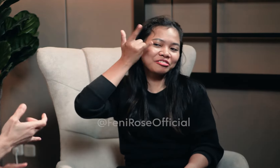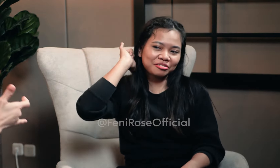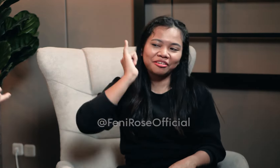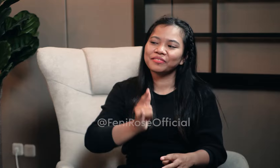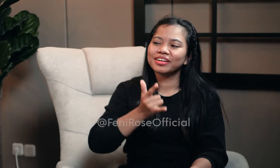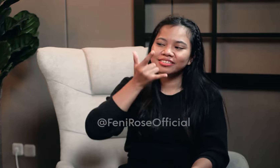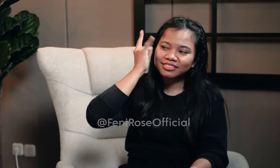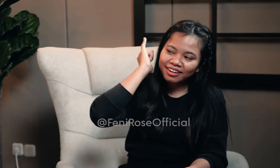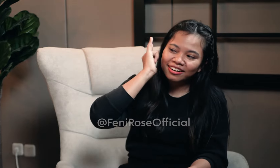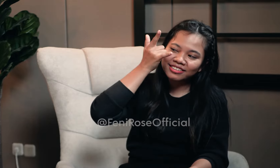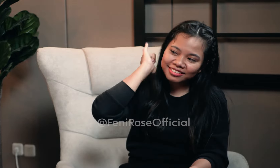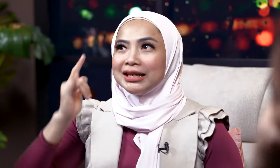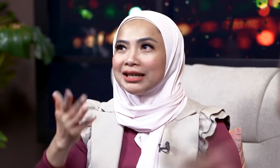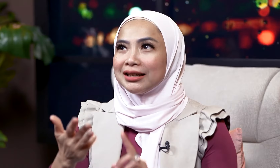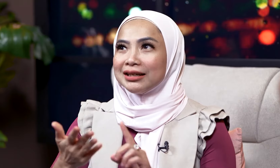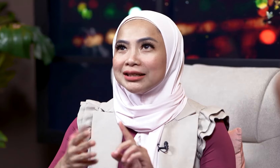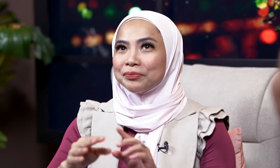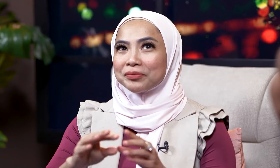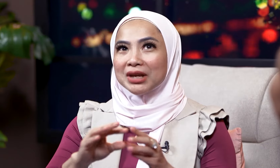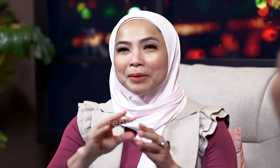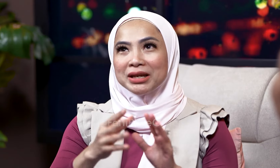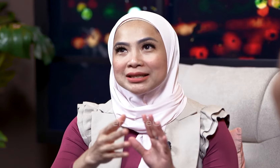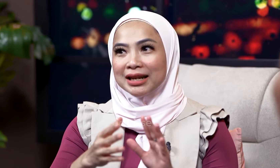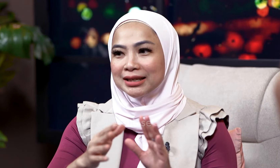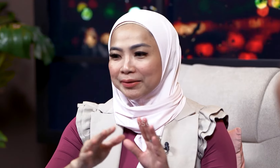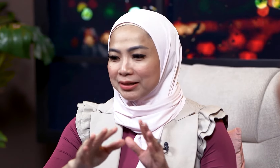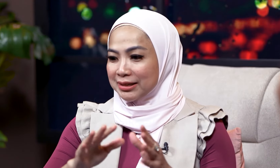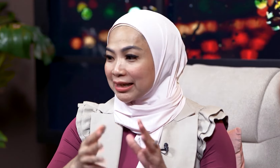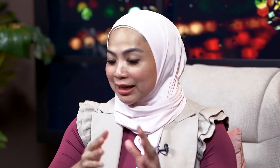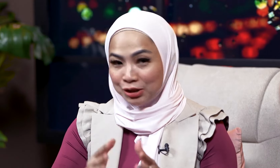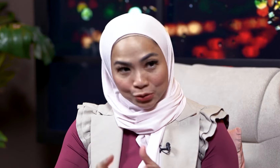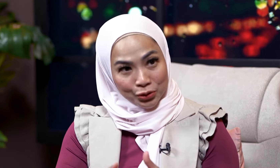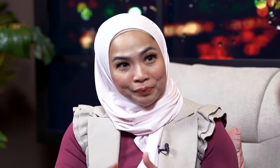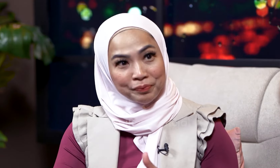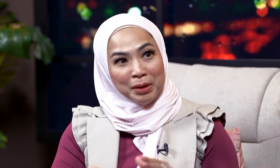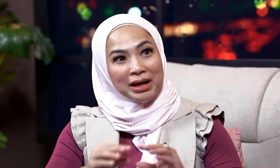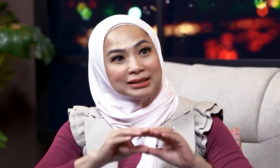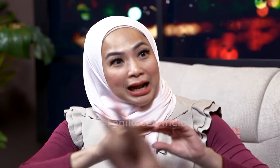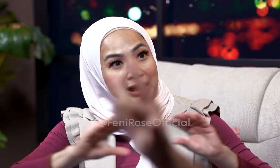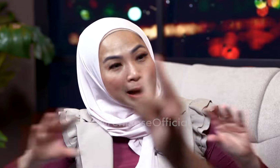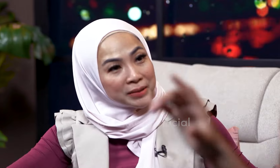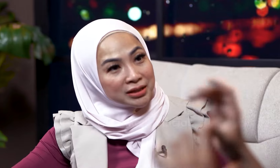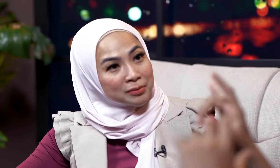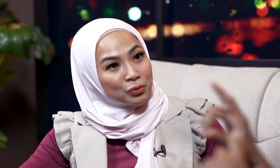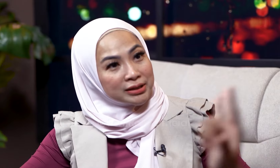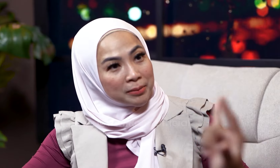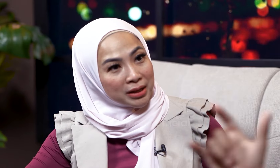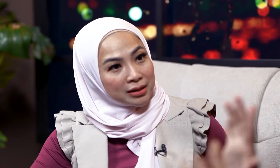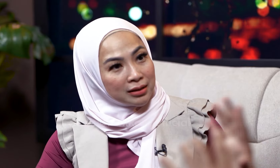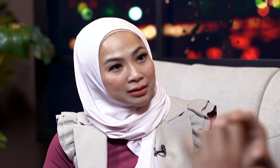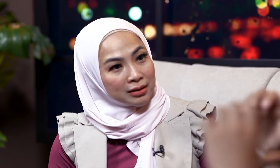itu Pak Ganjar ini ee apa istilahnya istilah itu memang seragam di semua jbi